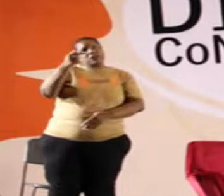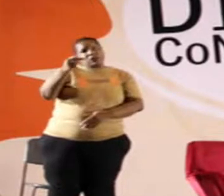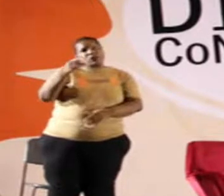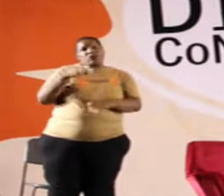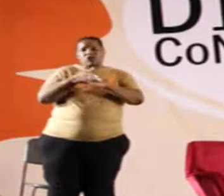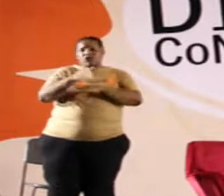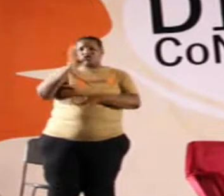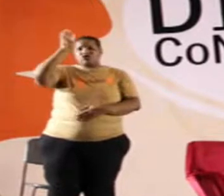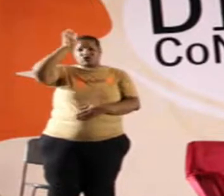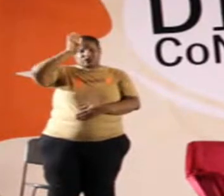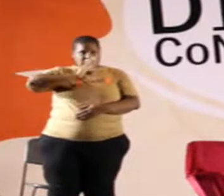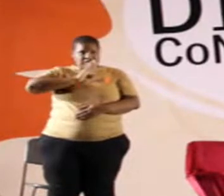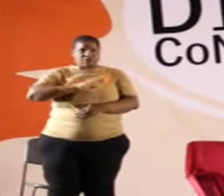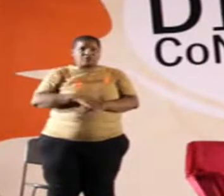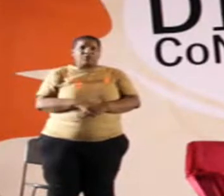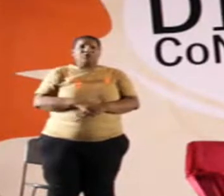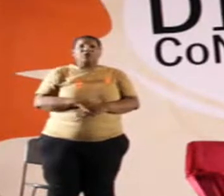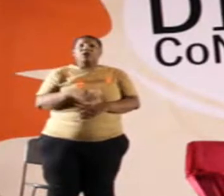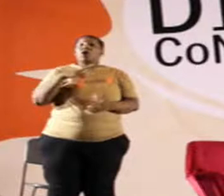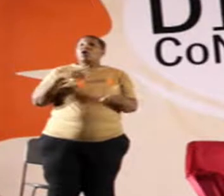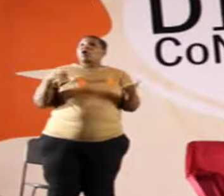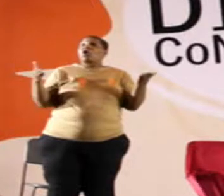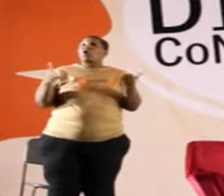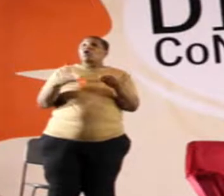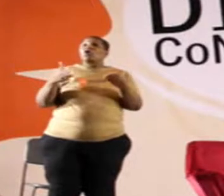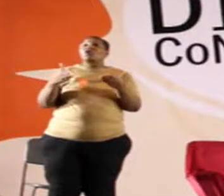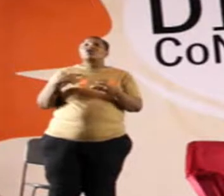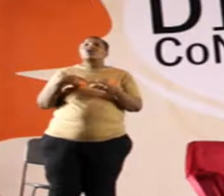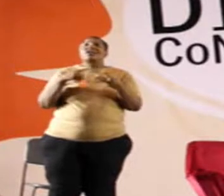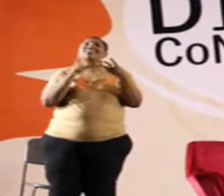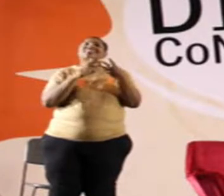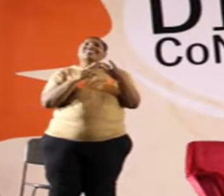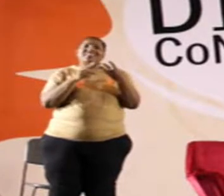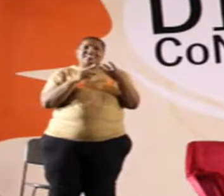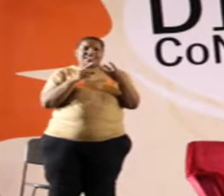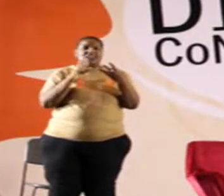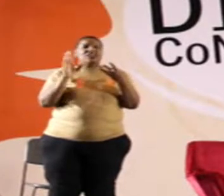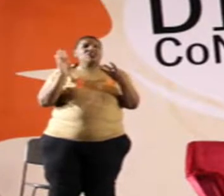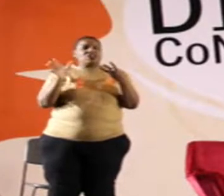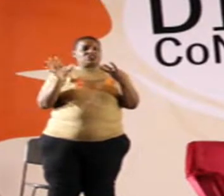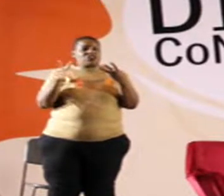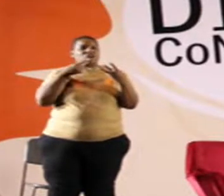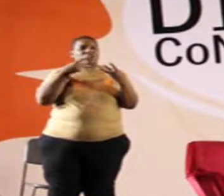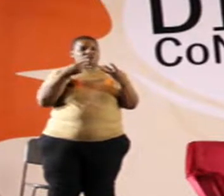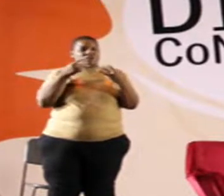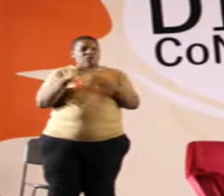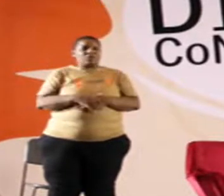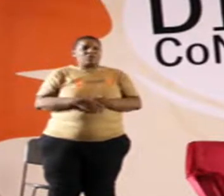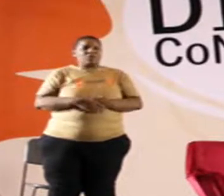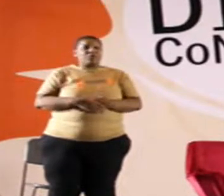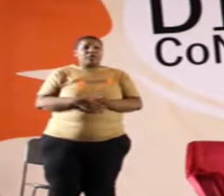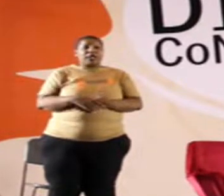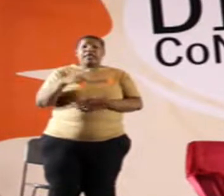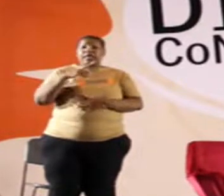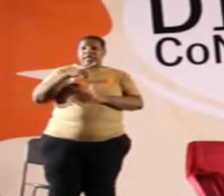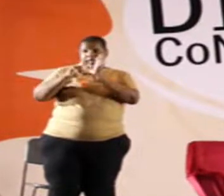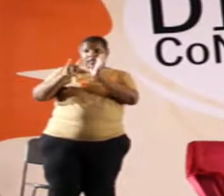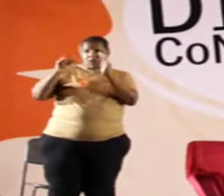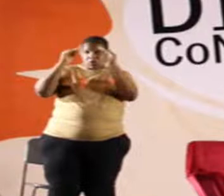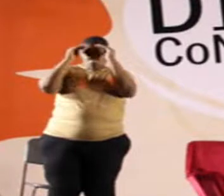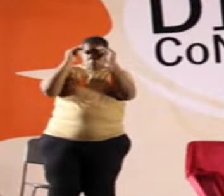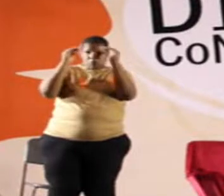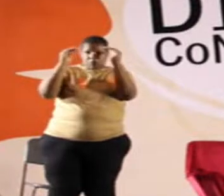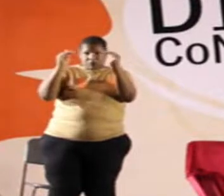horas, com entrada franca. Hoje é a nossa terceira conferência. Atendendo à legislação